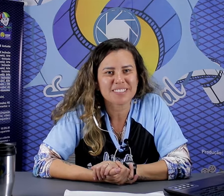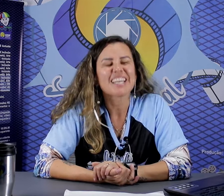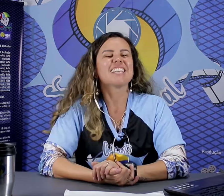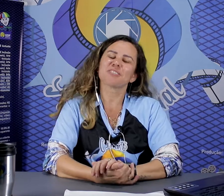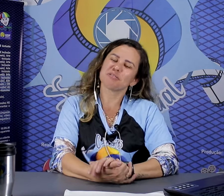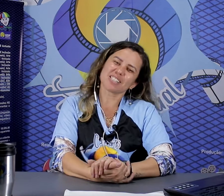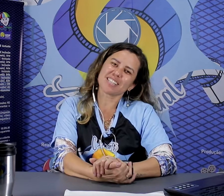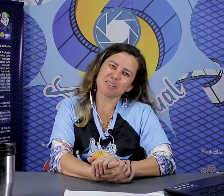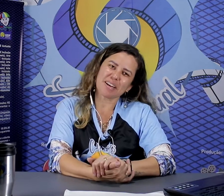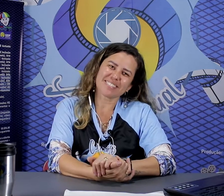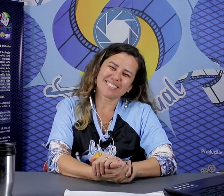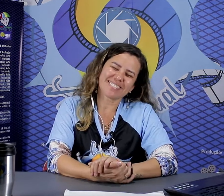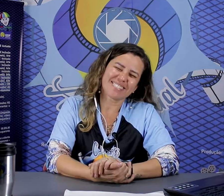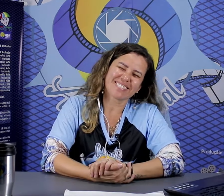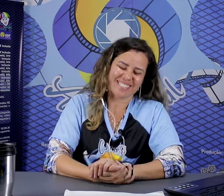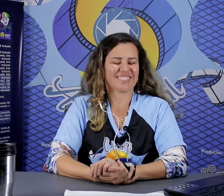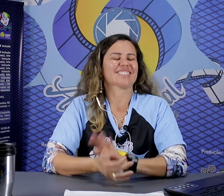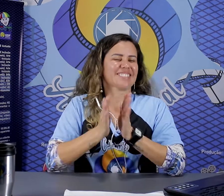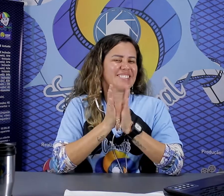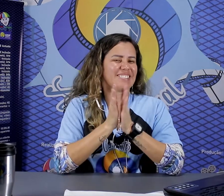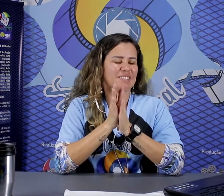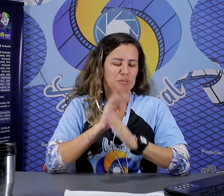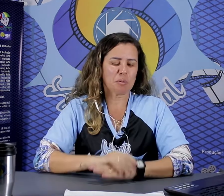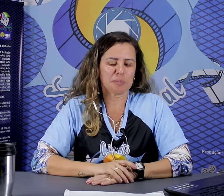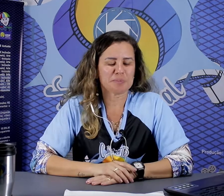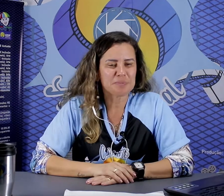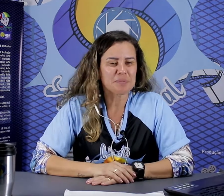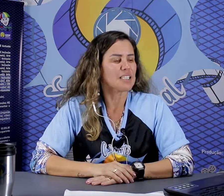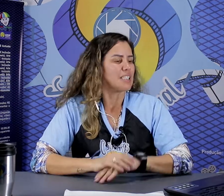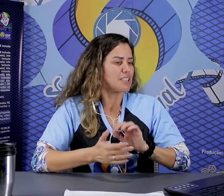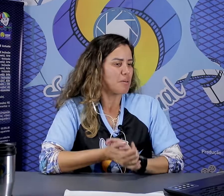E com vocês também. Muito bom. Então, vamos lá?